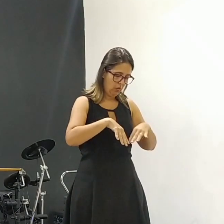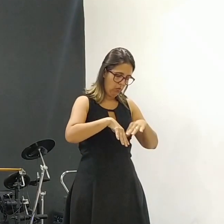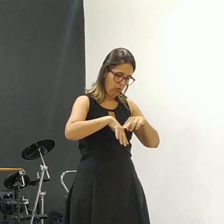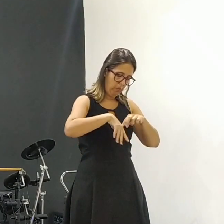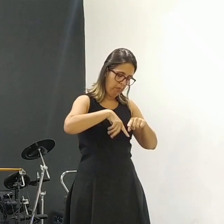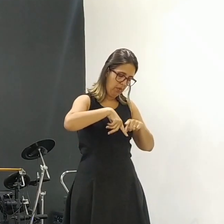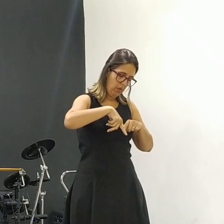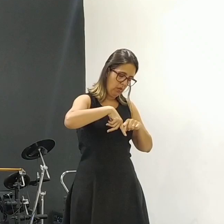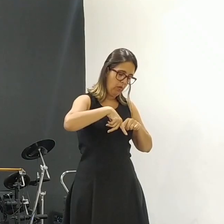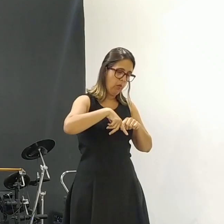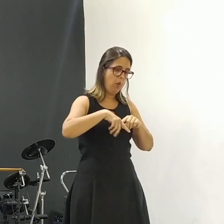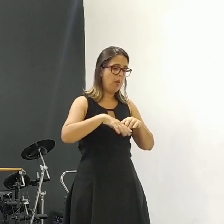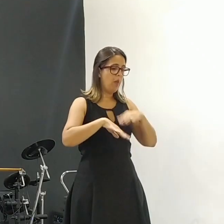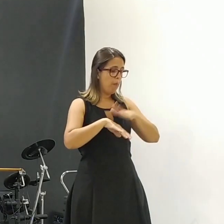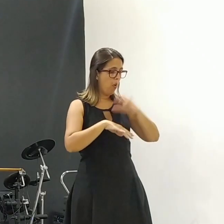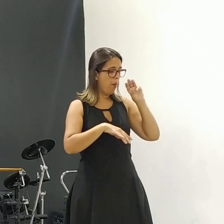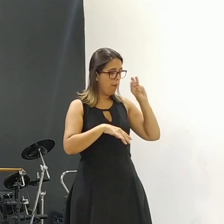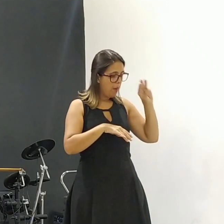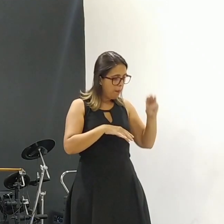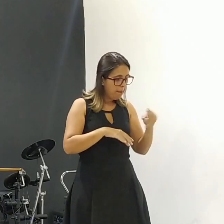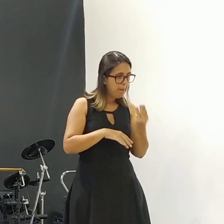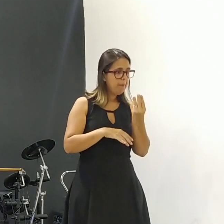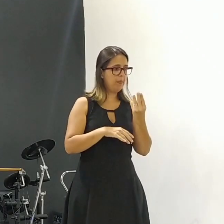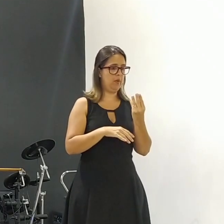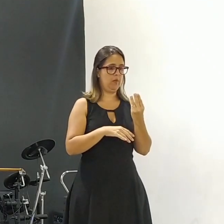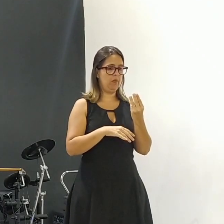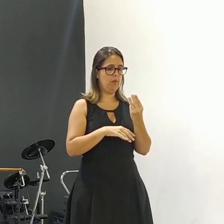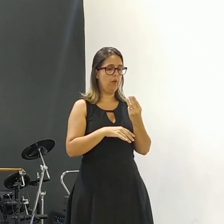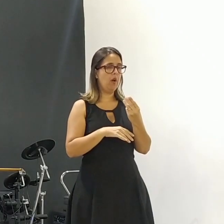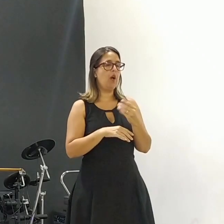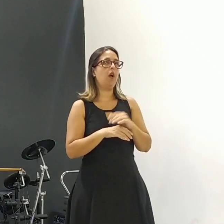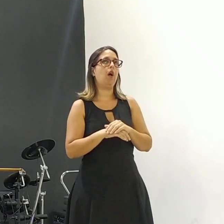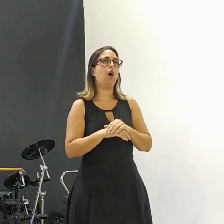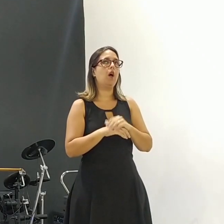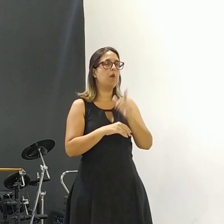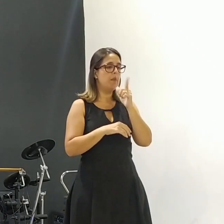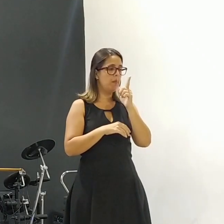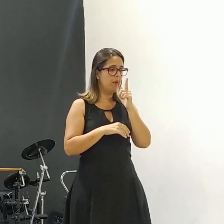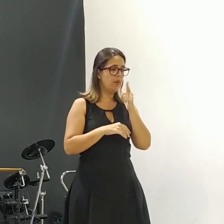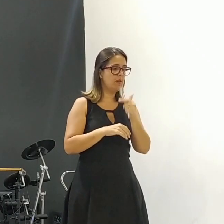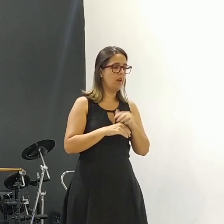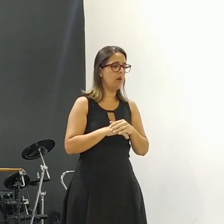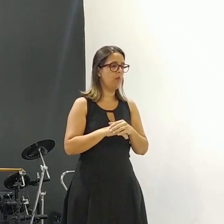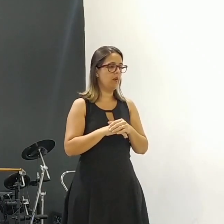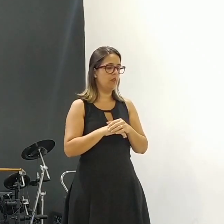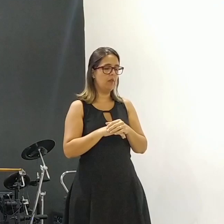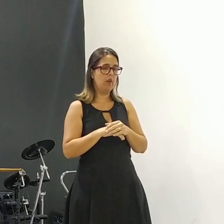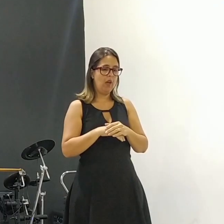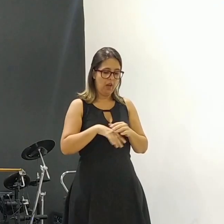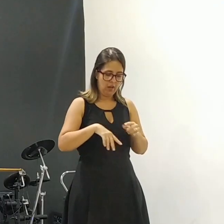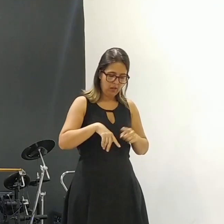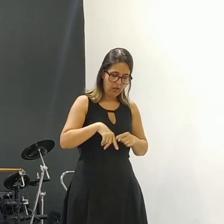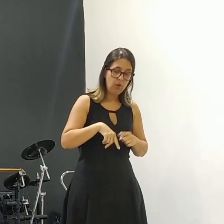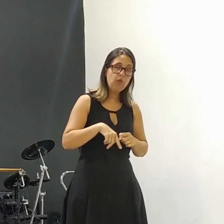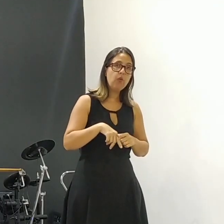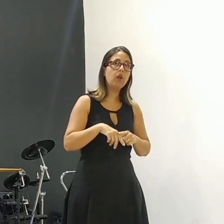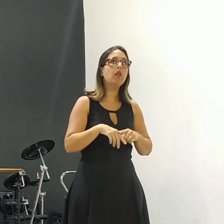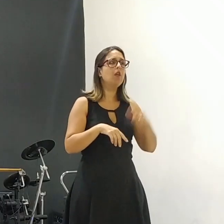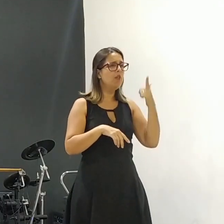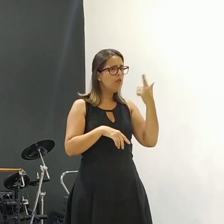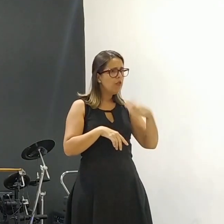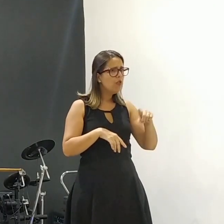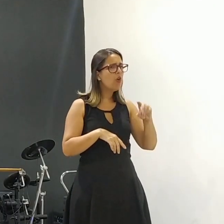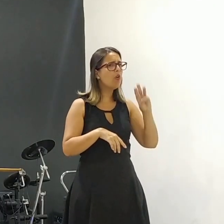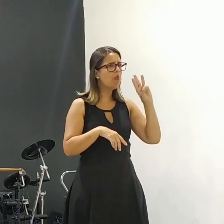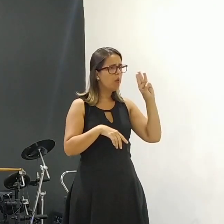mediu mais 1000, e me fez passar pelas águas que me davam pelos joelhos, e mediu mais